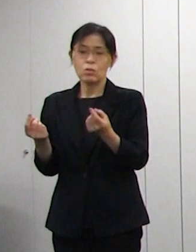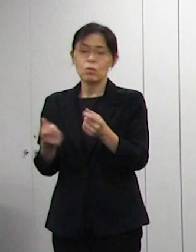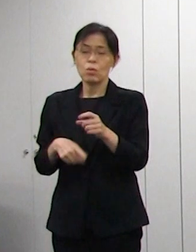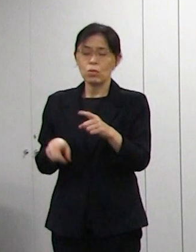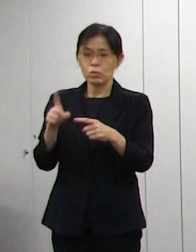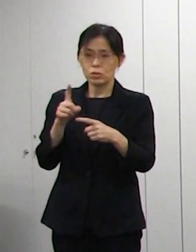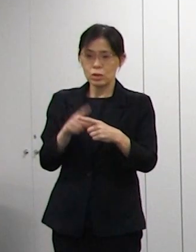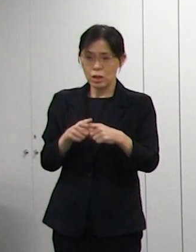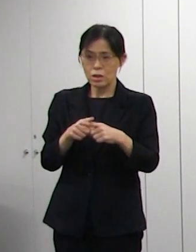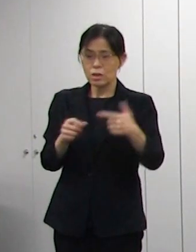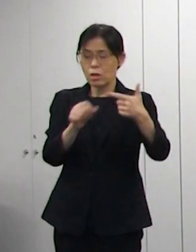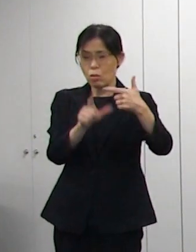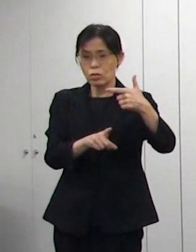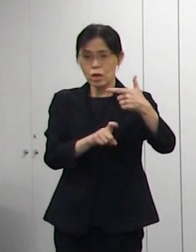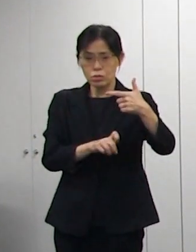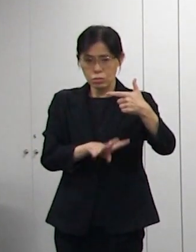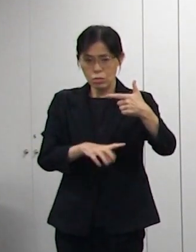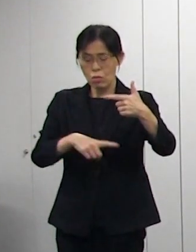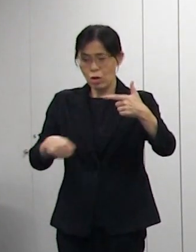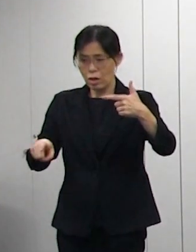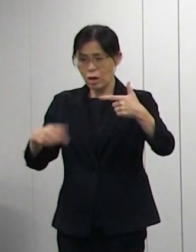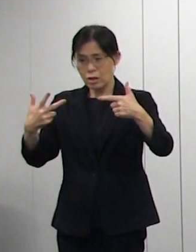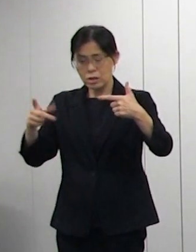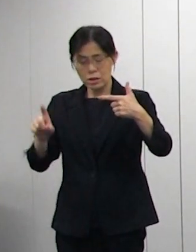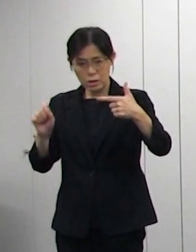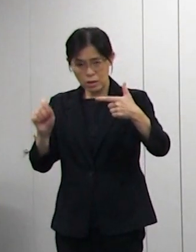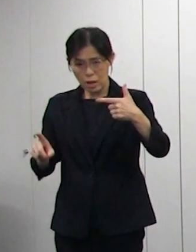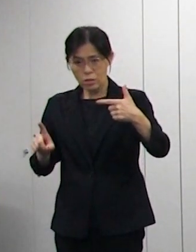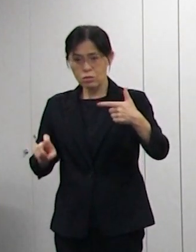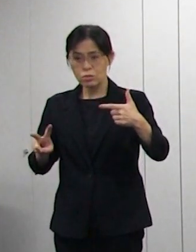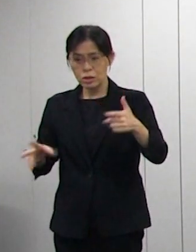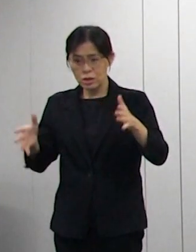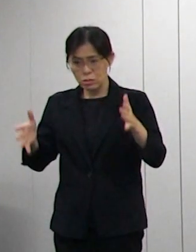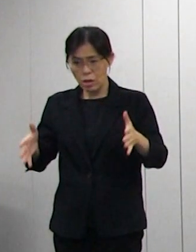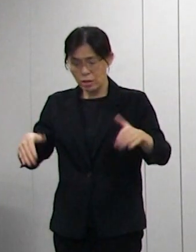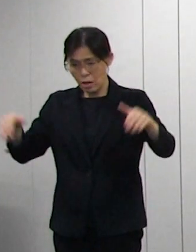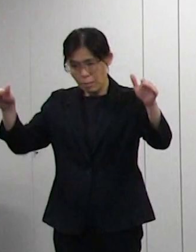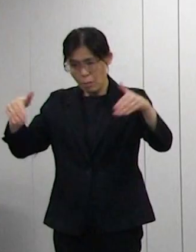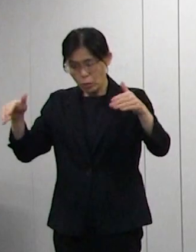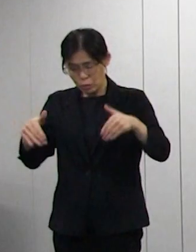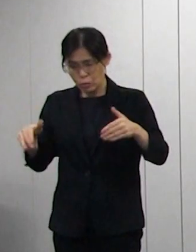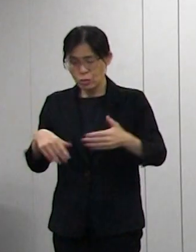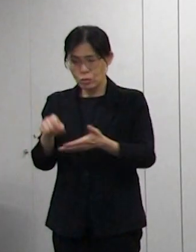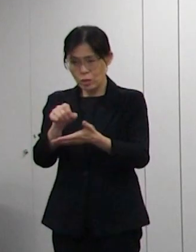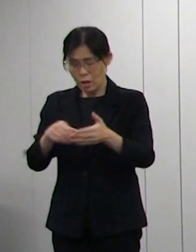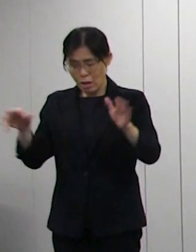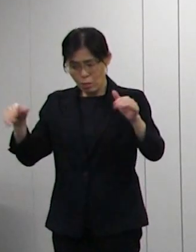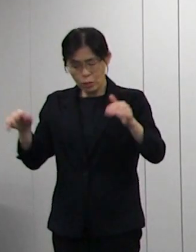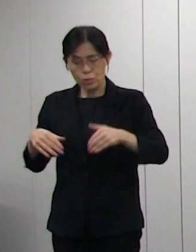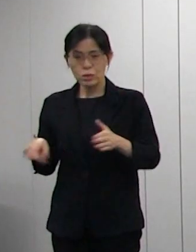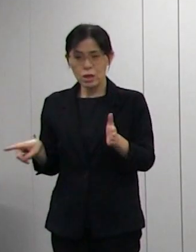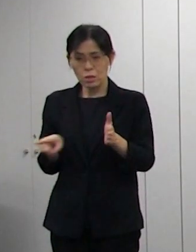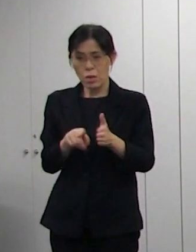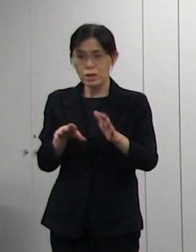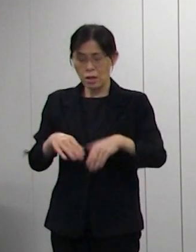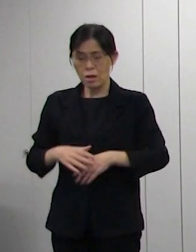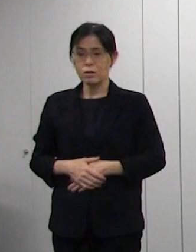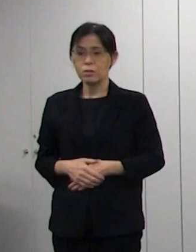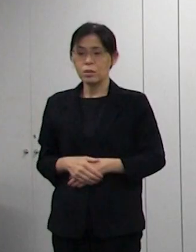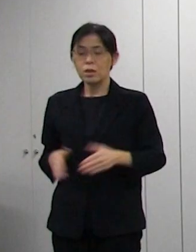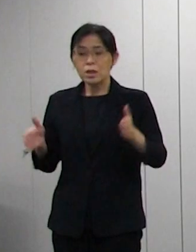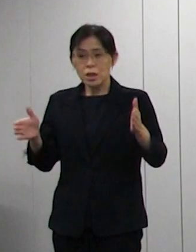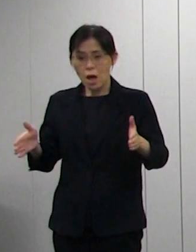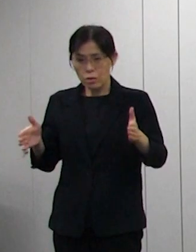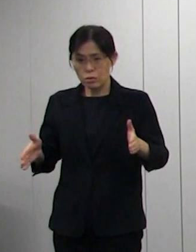から7月12日までの間、特設サイトにて単価を募集してまいりました。期間